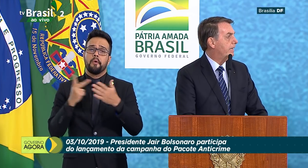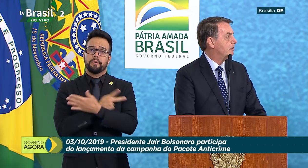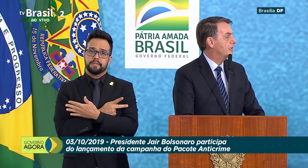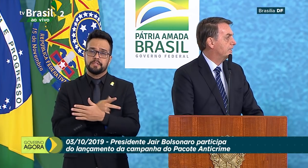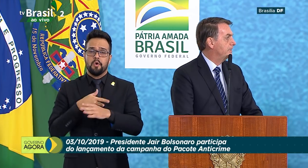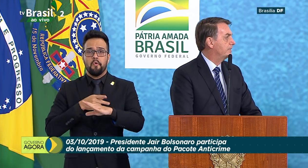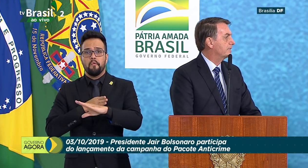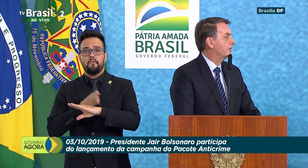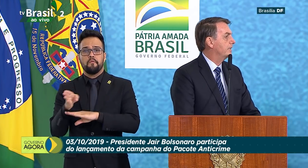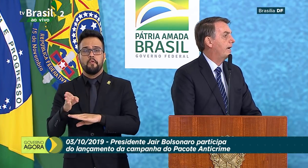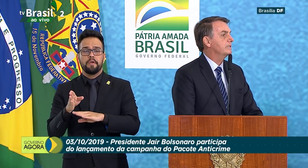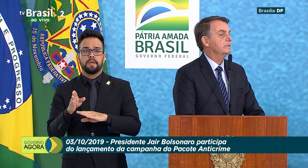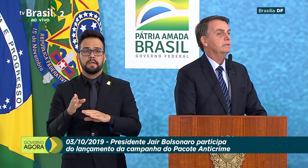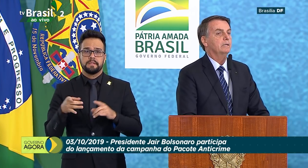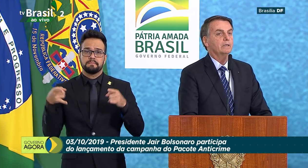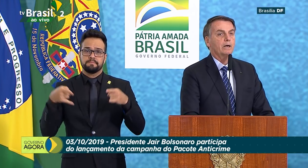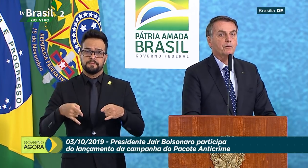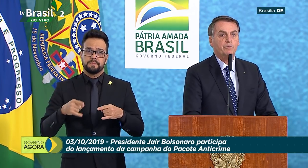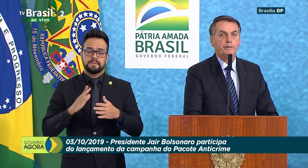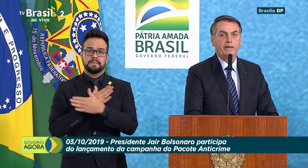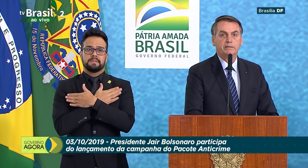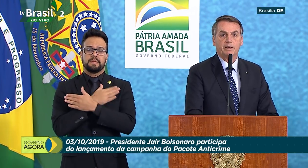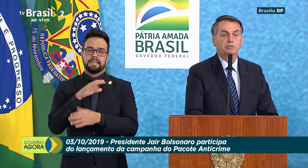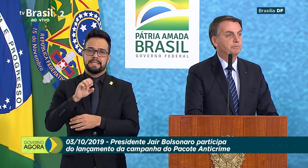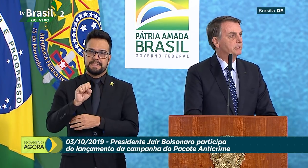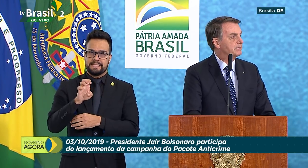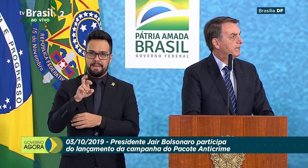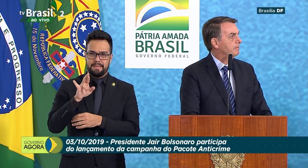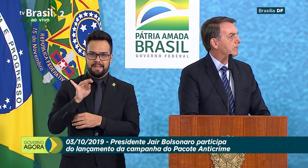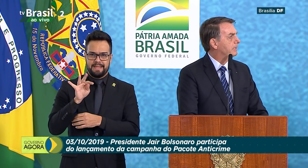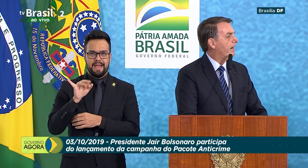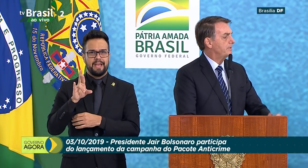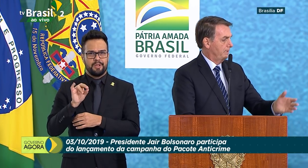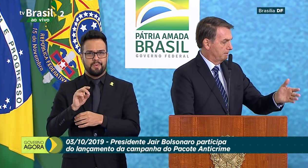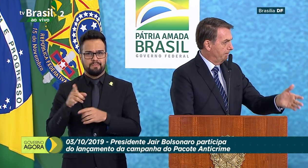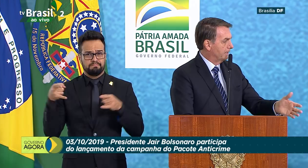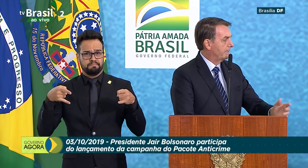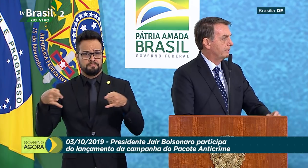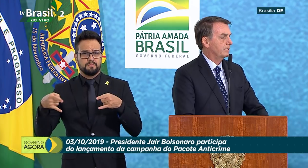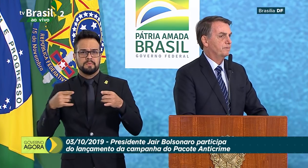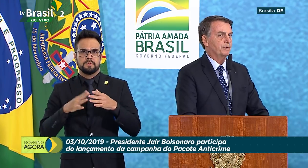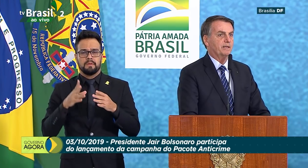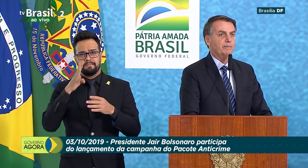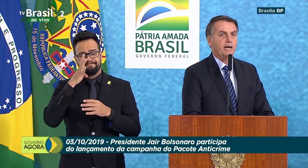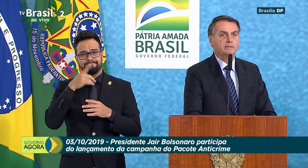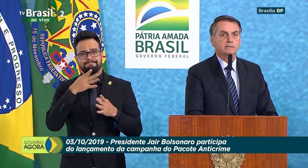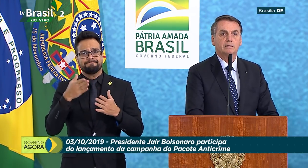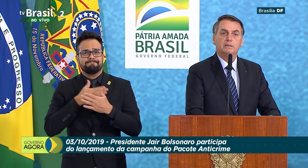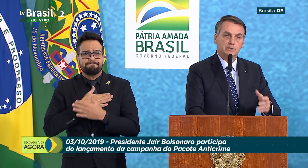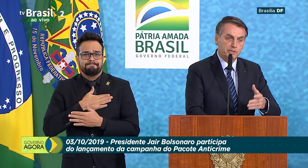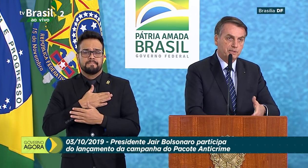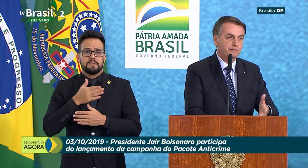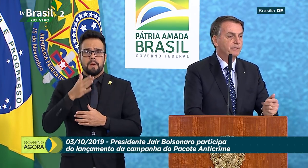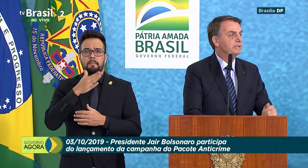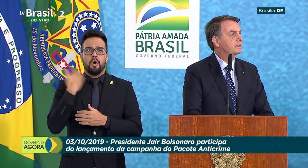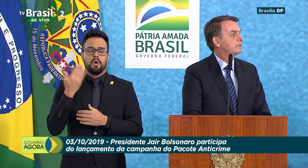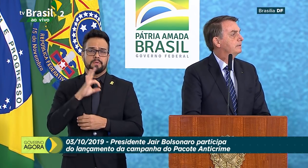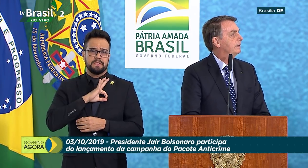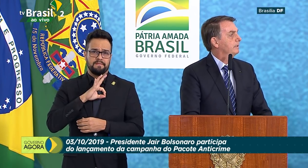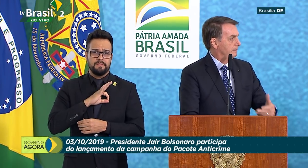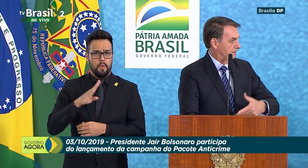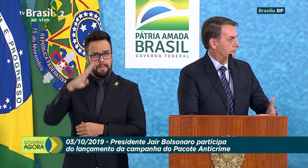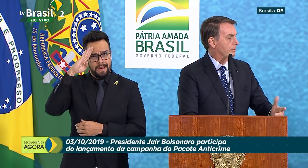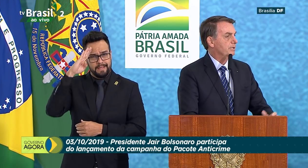no cemitério Jardim da Saudade acompanhar enterro de policiais militares, de militares das Forças Armadas, de